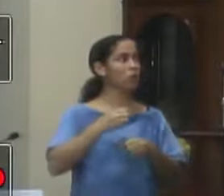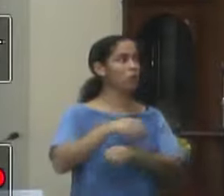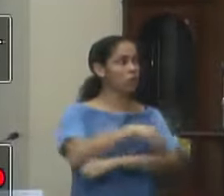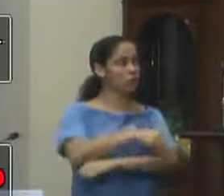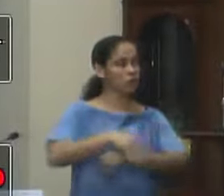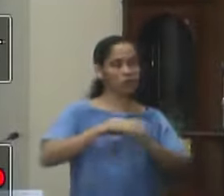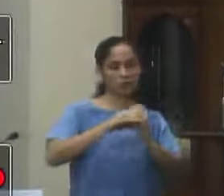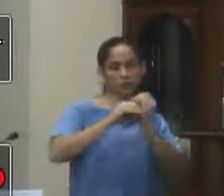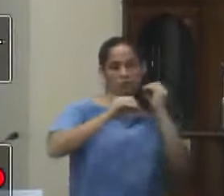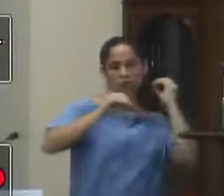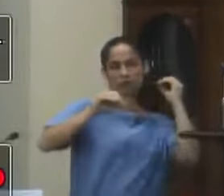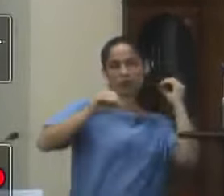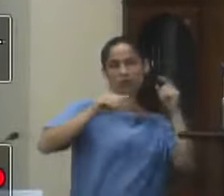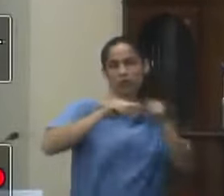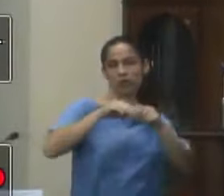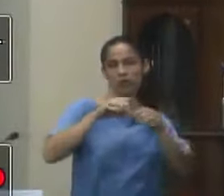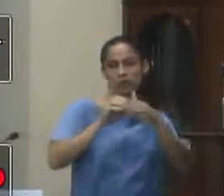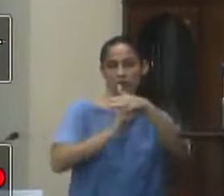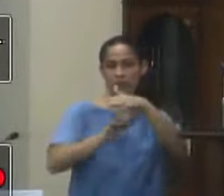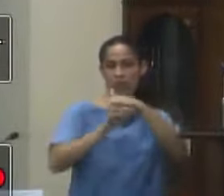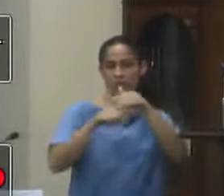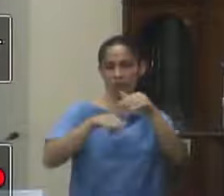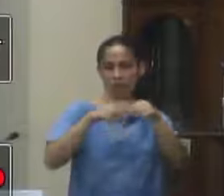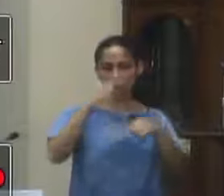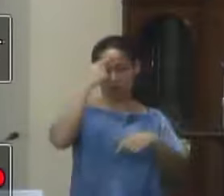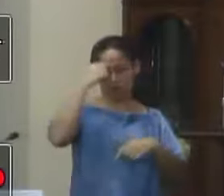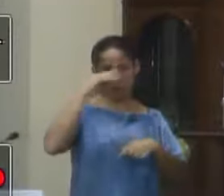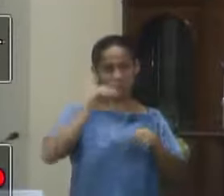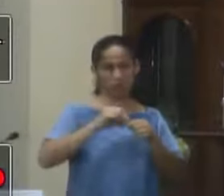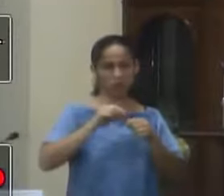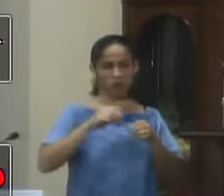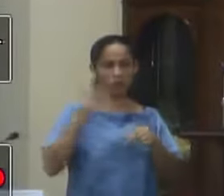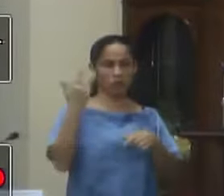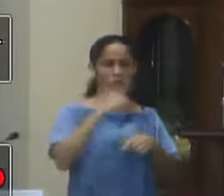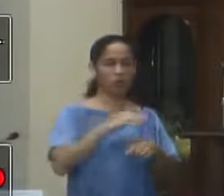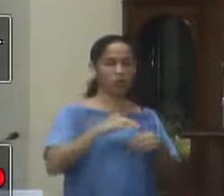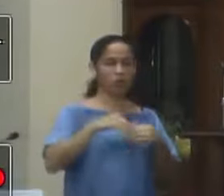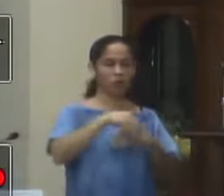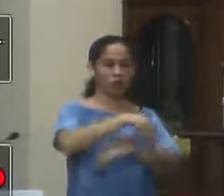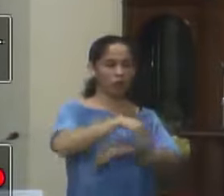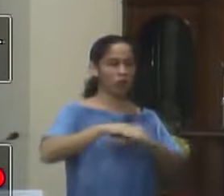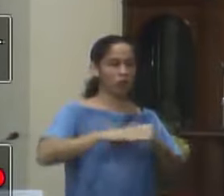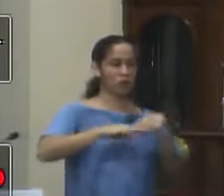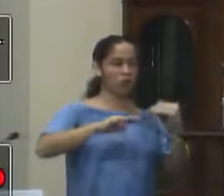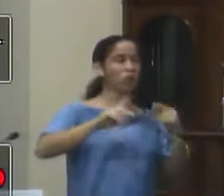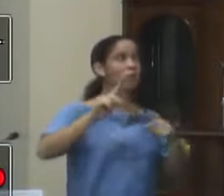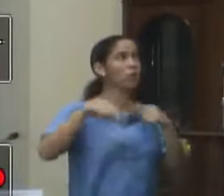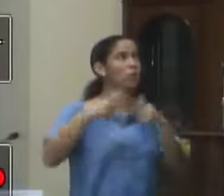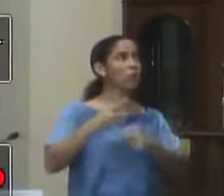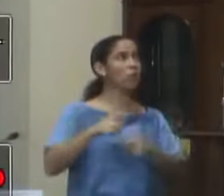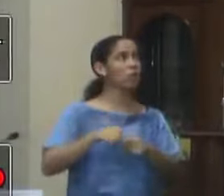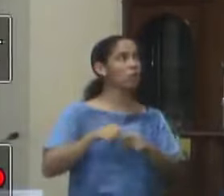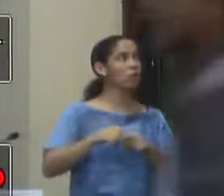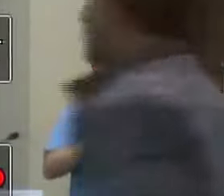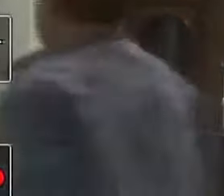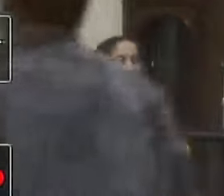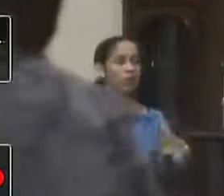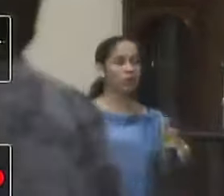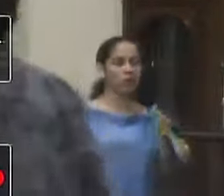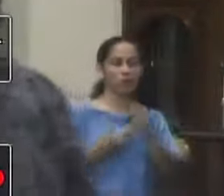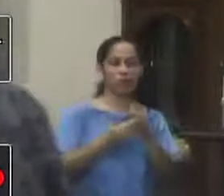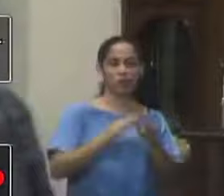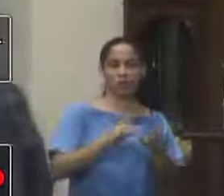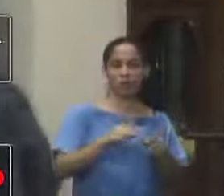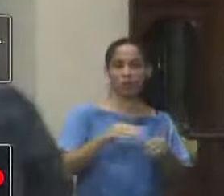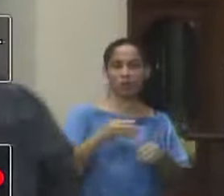empresa, essa semana eles fazem a recomposição do cimento, e aí já está feita a recomposição do cimento, terminando, já entrando